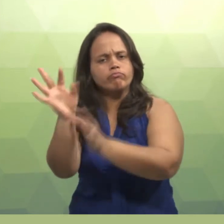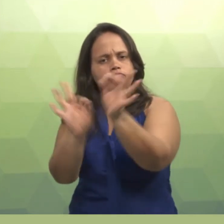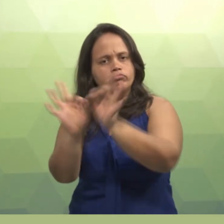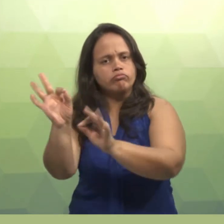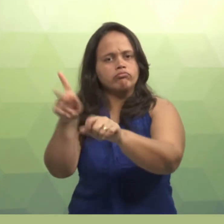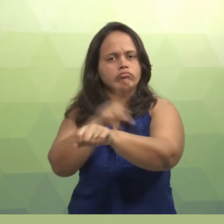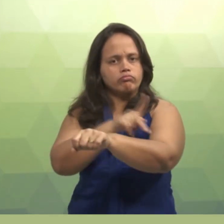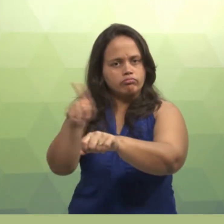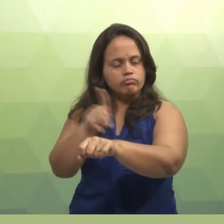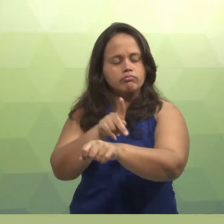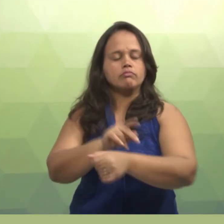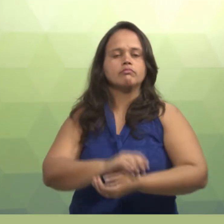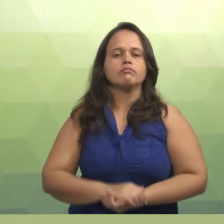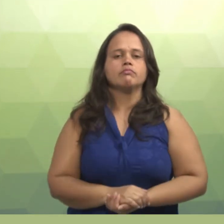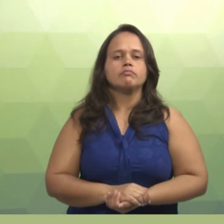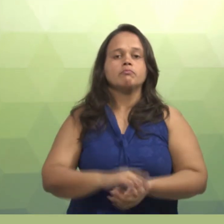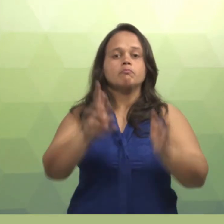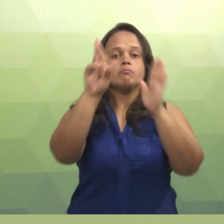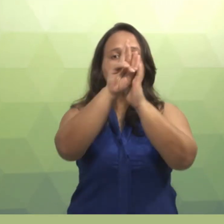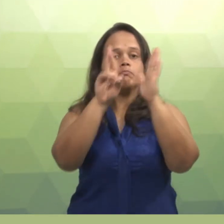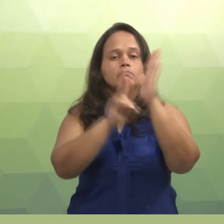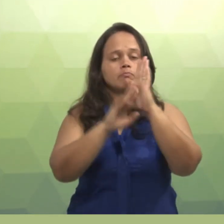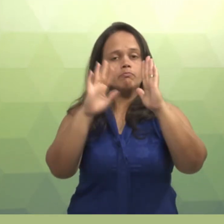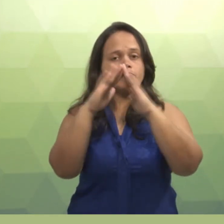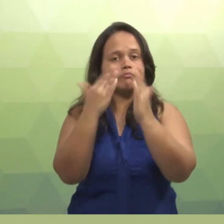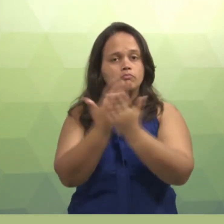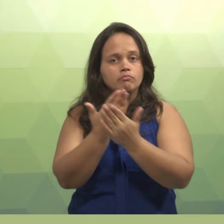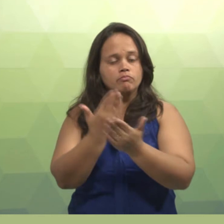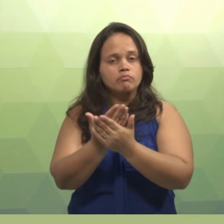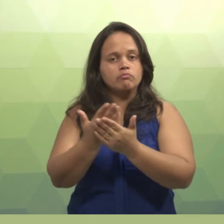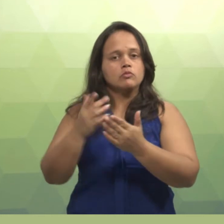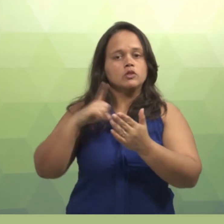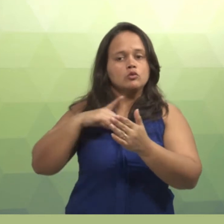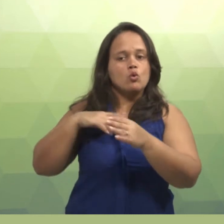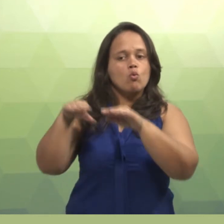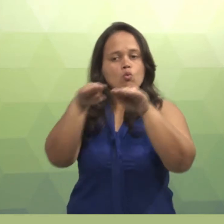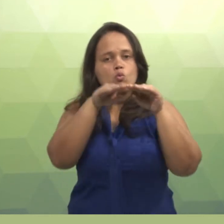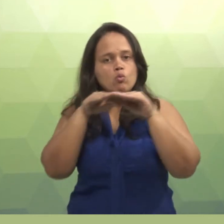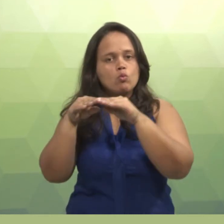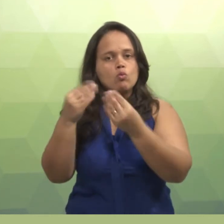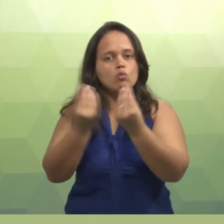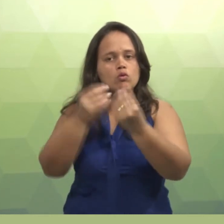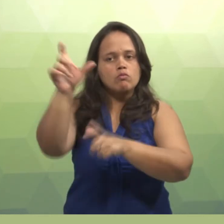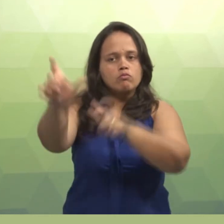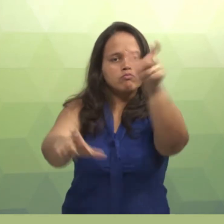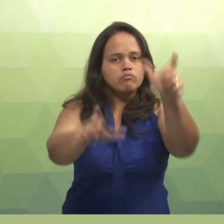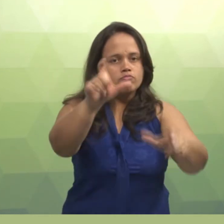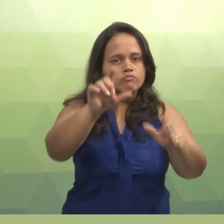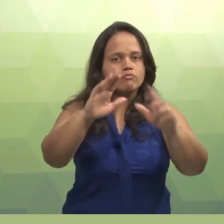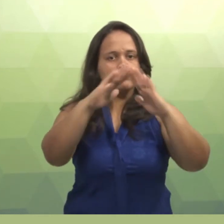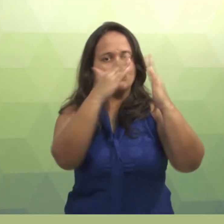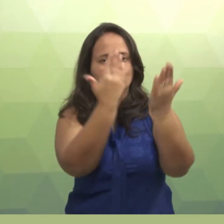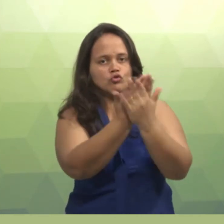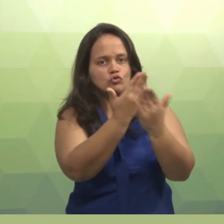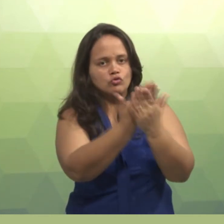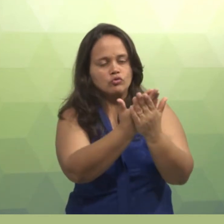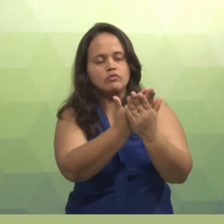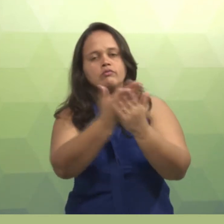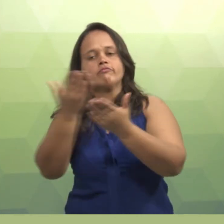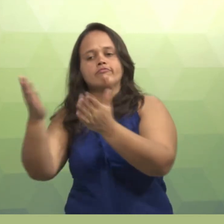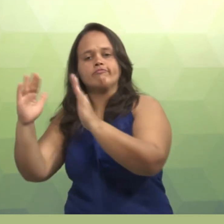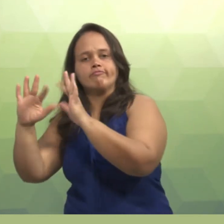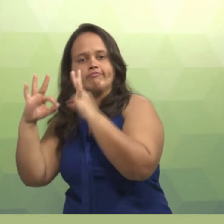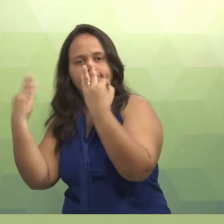da elaboração da proposta pedagógica. O regimento escolar regula as normas de convivência entre a escola e